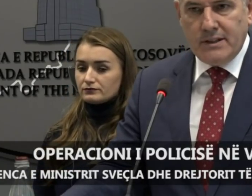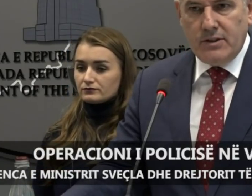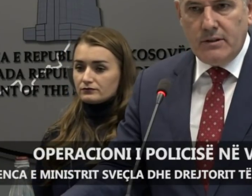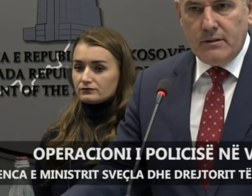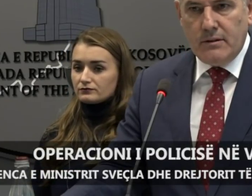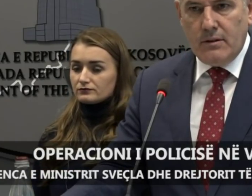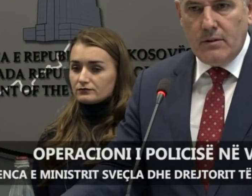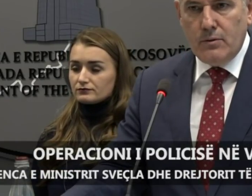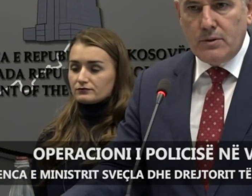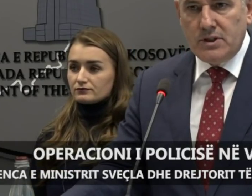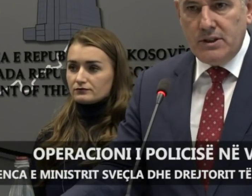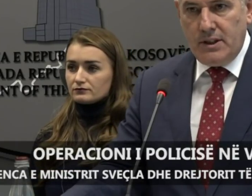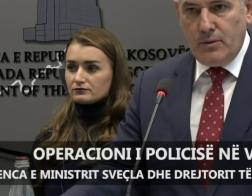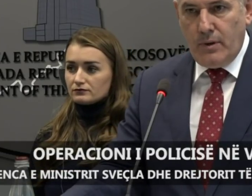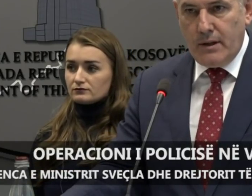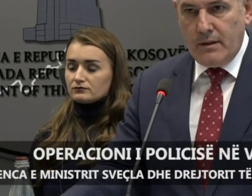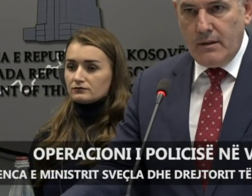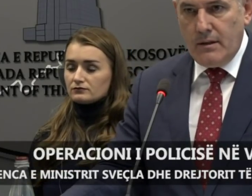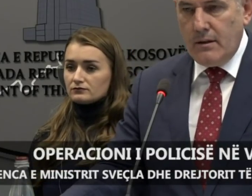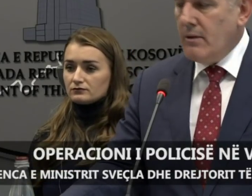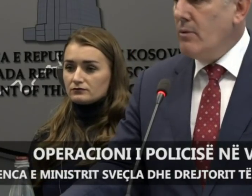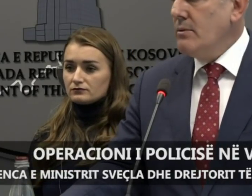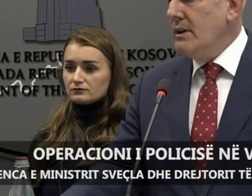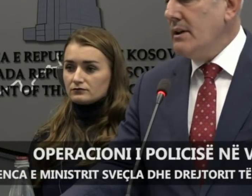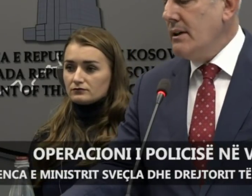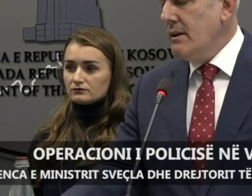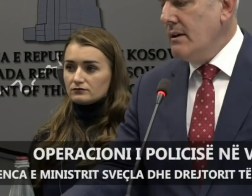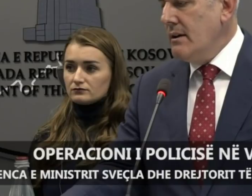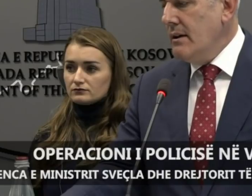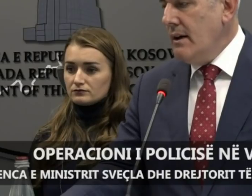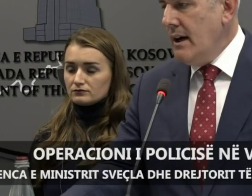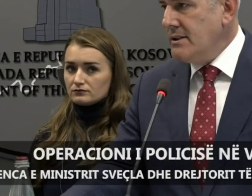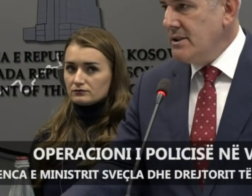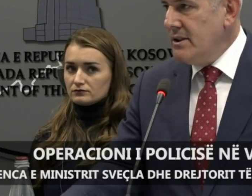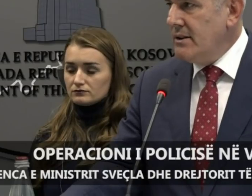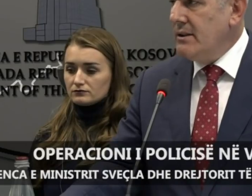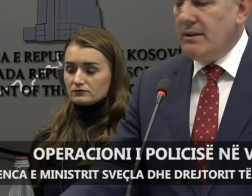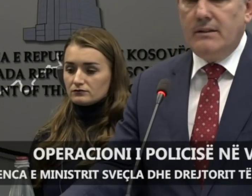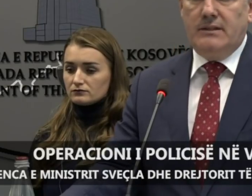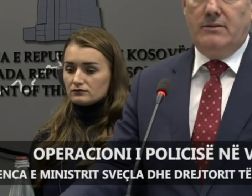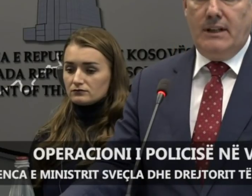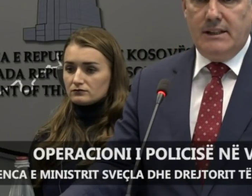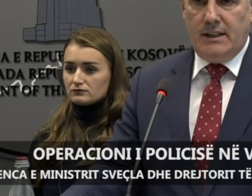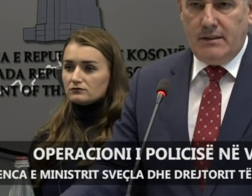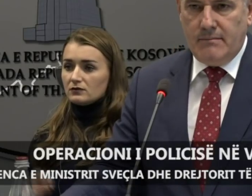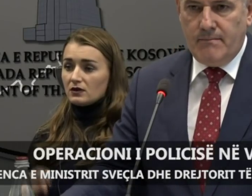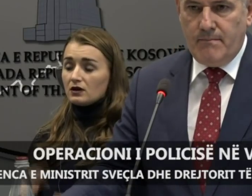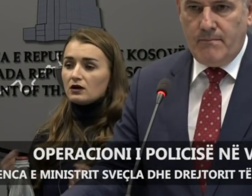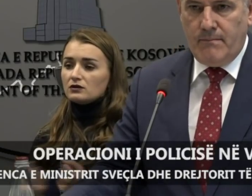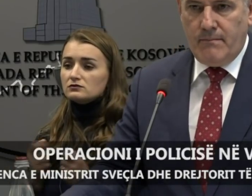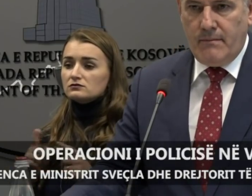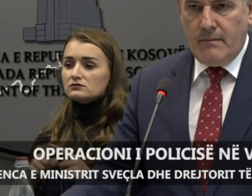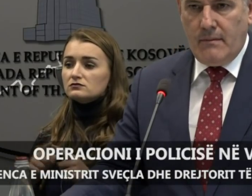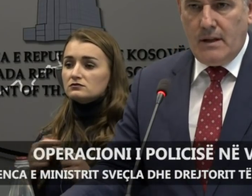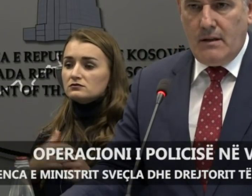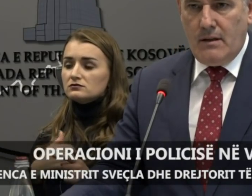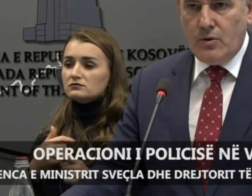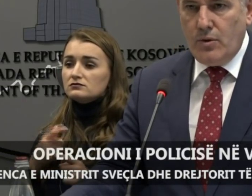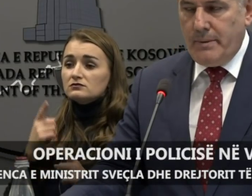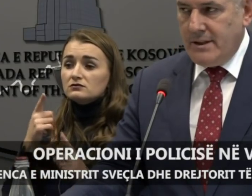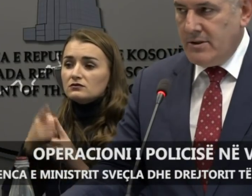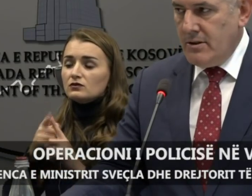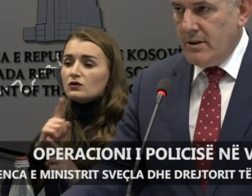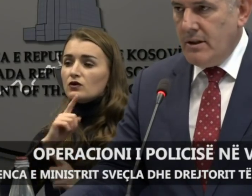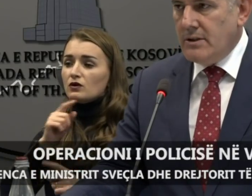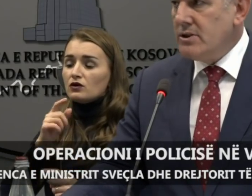ky operacion nuk është i drejtuar kundër asnjë nacionaliteti.